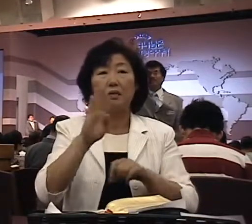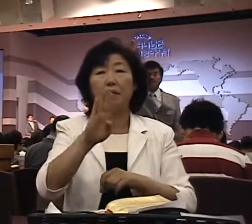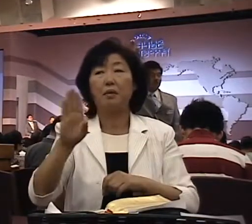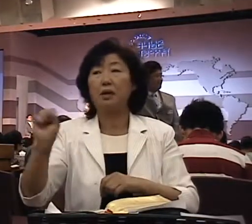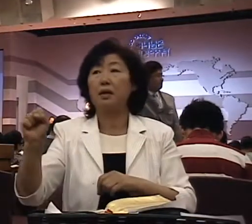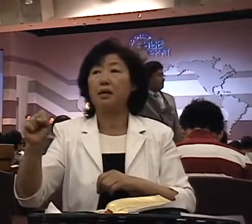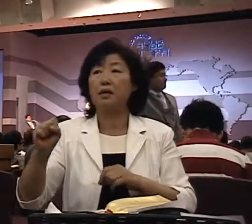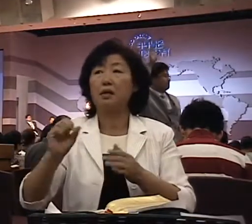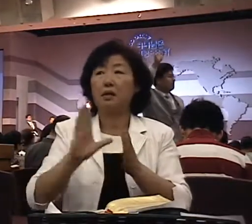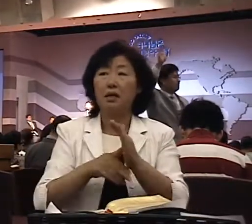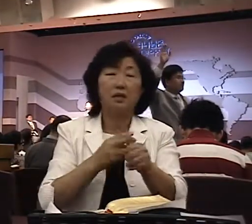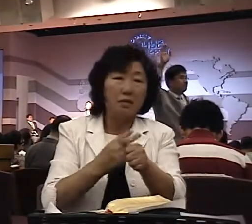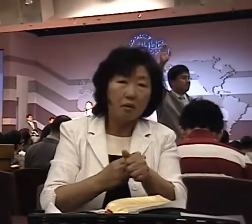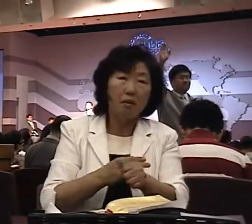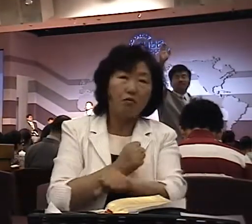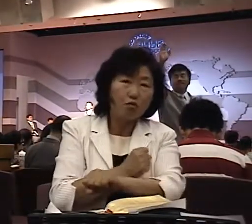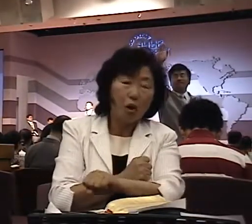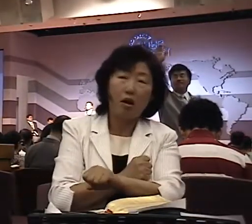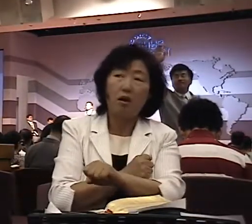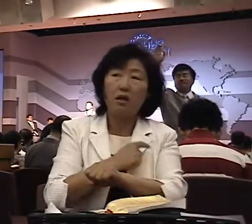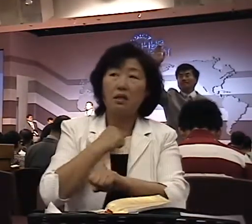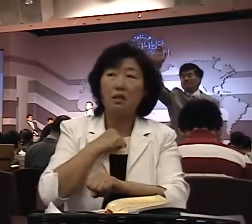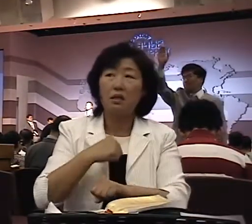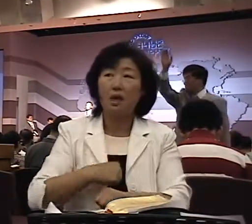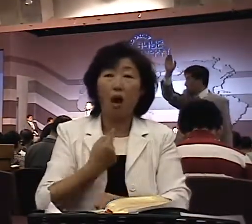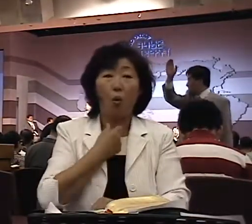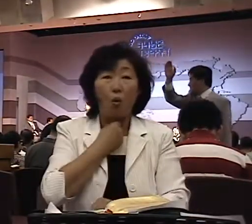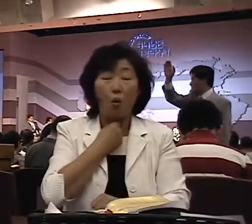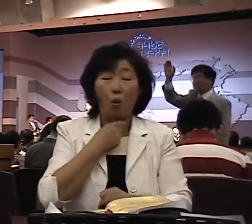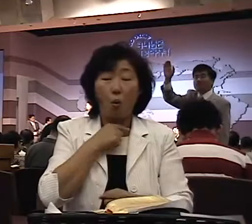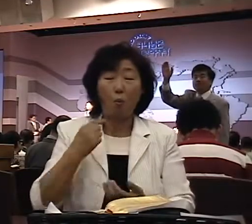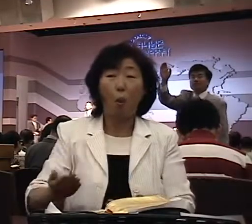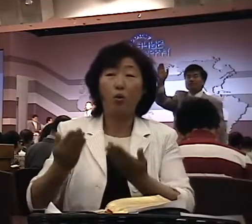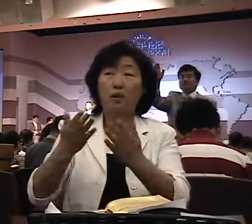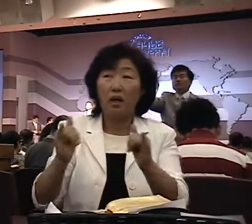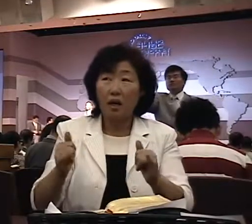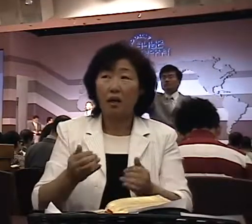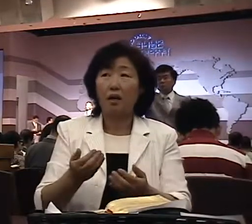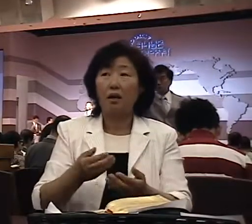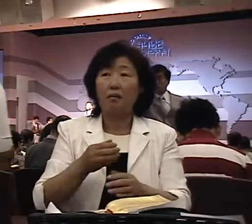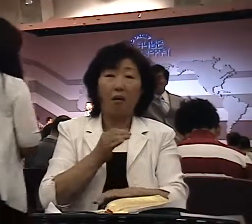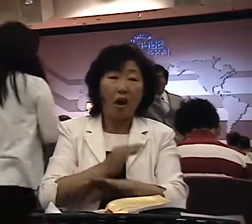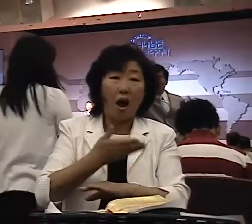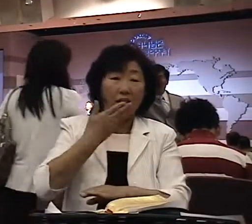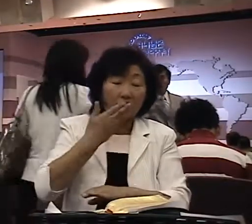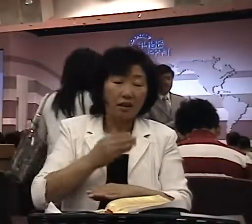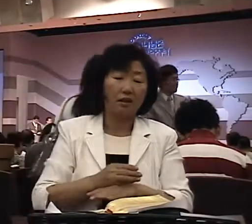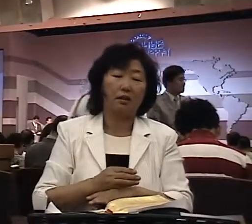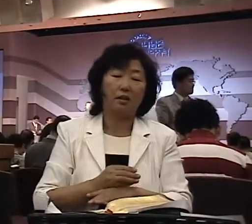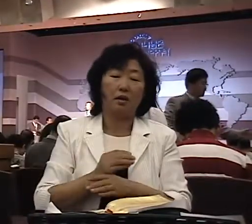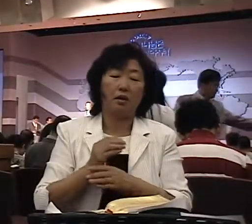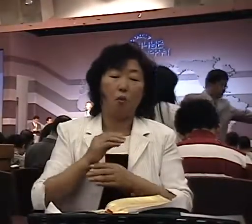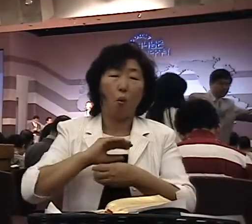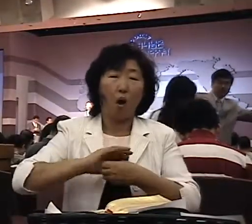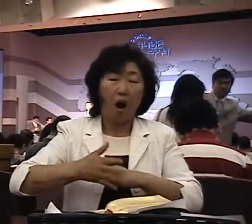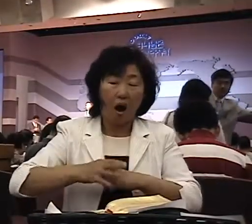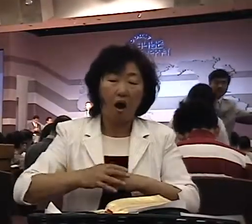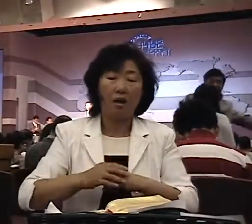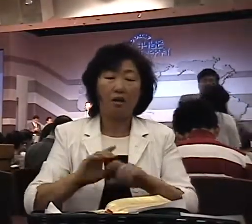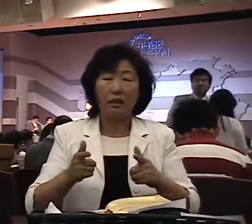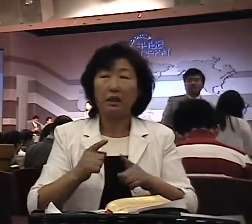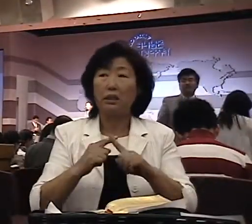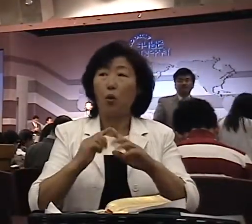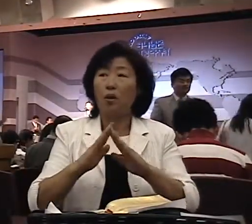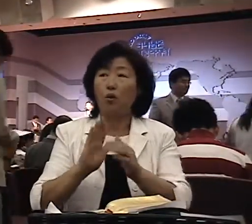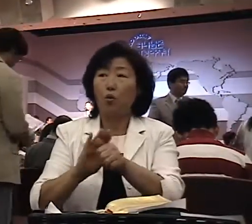때마다 우리 선생님들과 수많은 자원봉사자들에게 간식, 수박, 과일 이런 것은 교회에서 재정 지원이 안